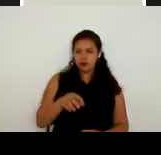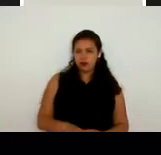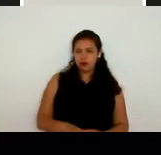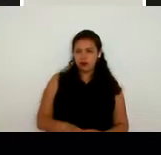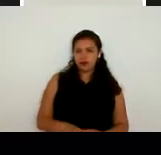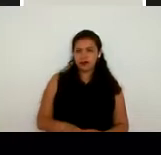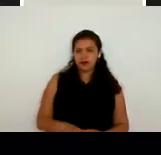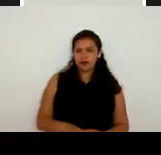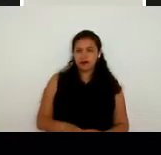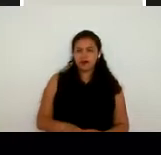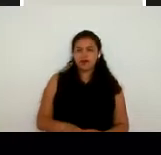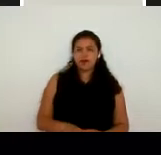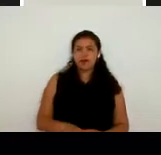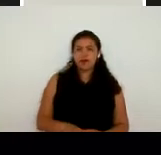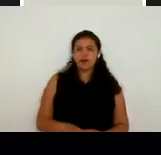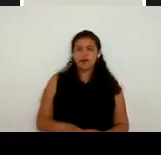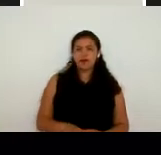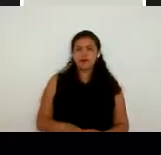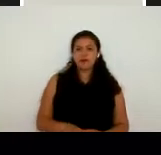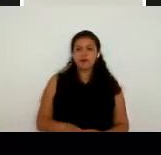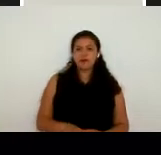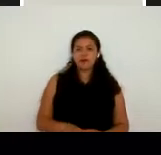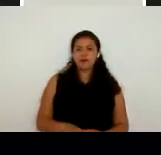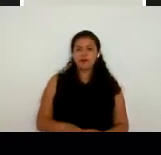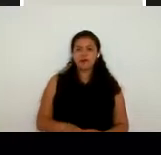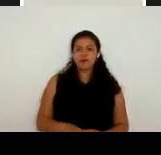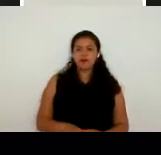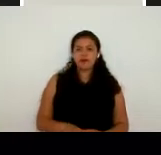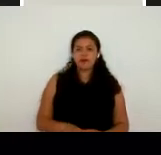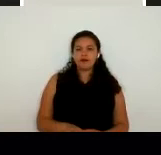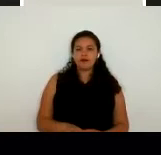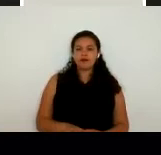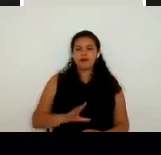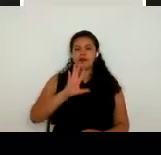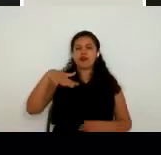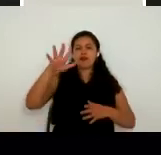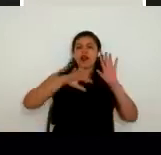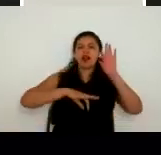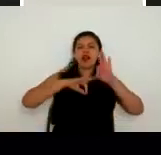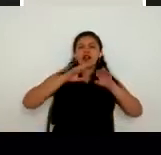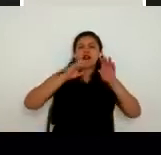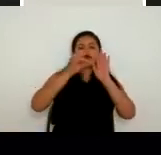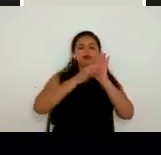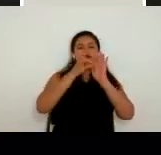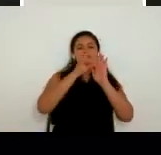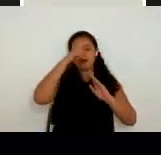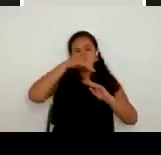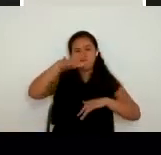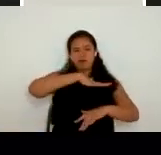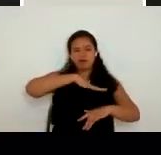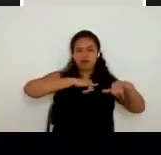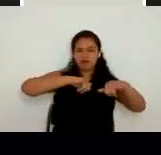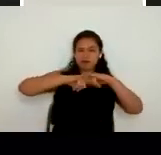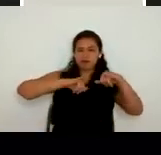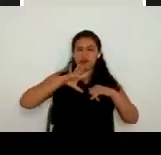y luego nos fuimos a la cuestión del puntaje por área geográfica ya decíamos que si son del distrito